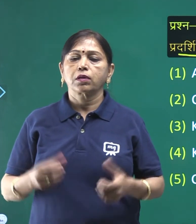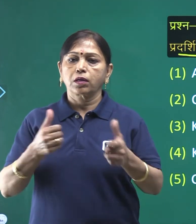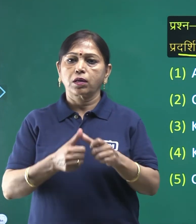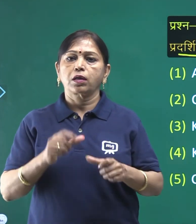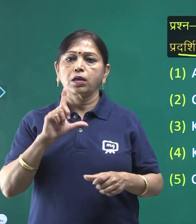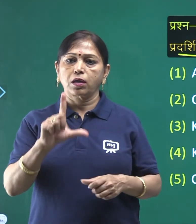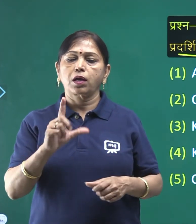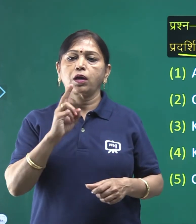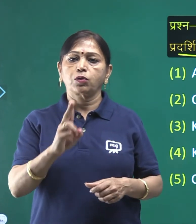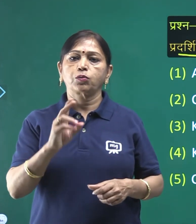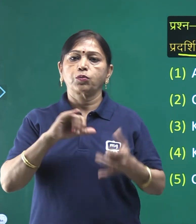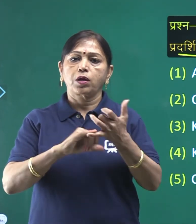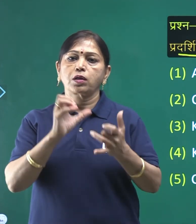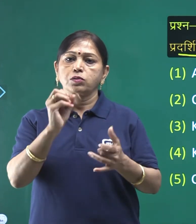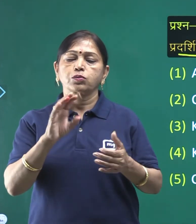Al2SO4 ऑल थ्राइज।